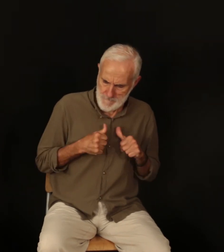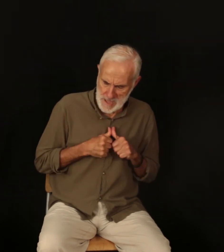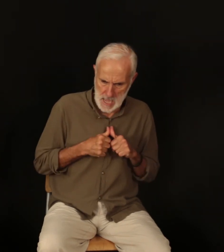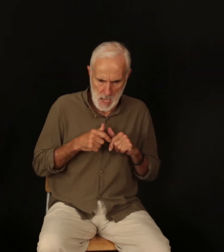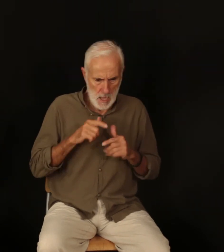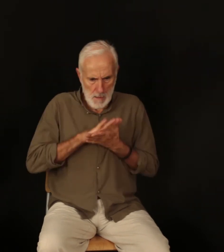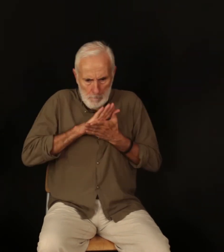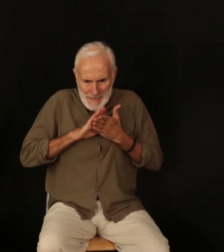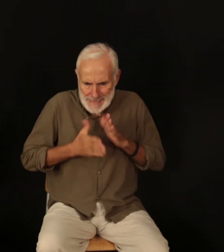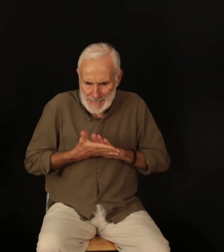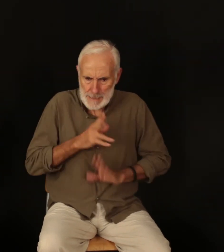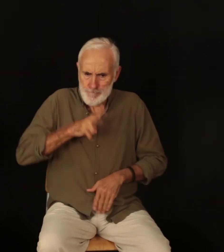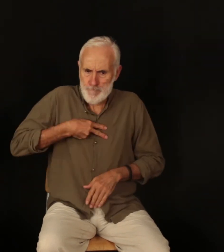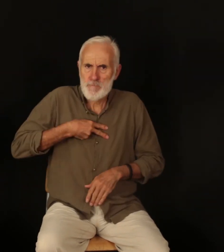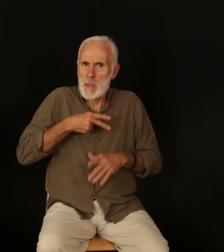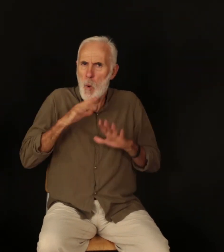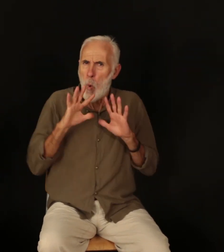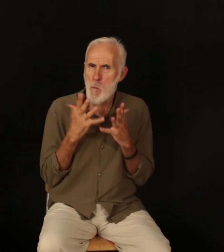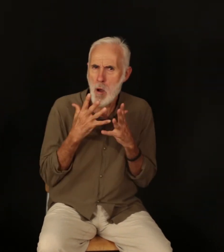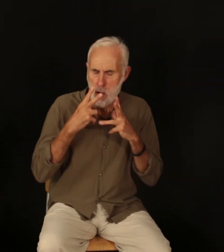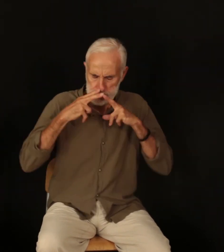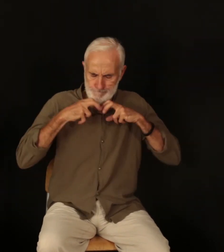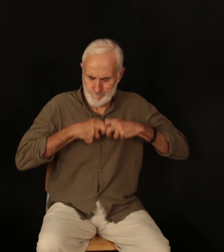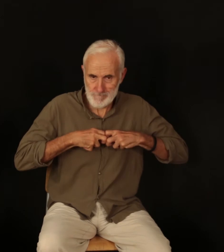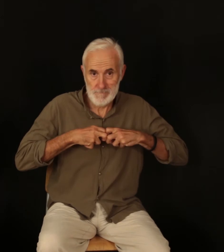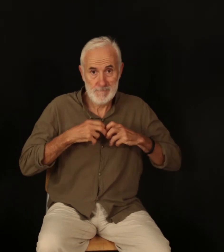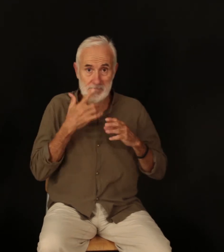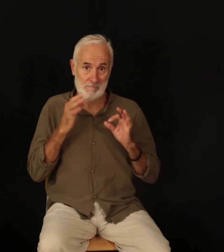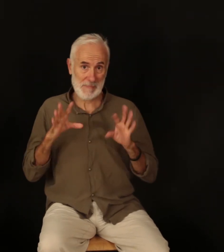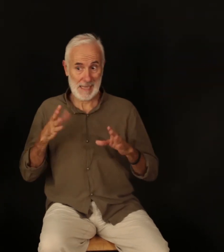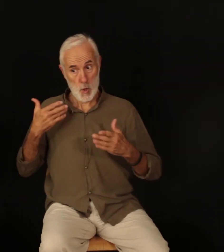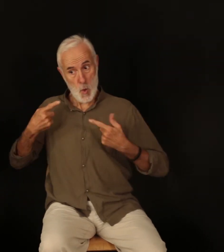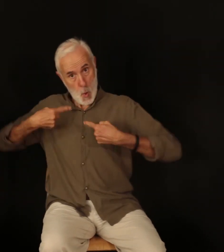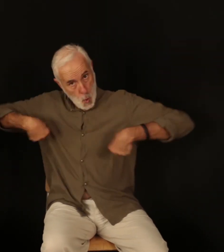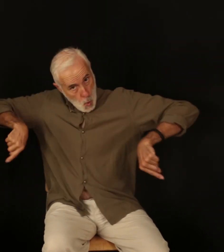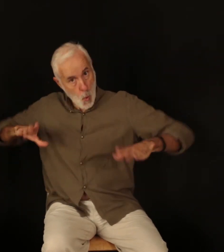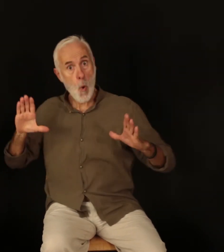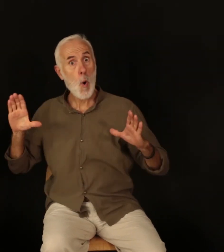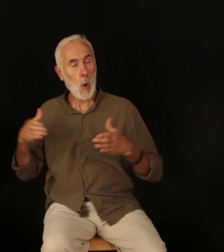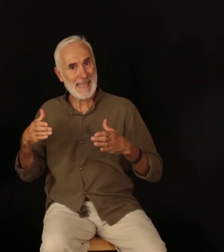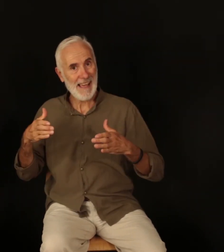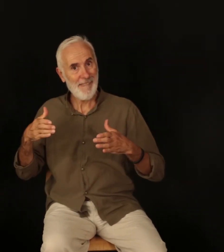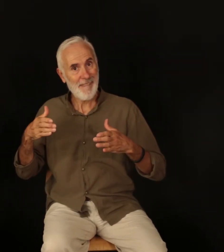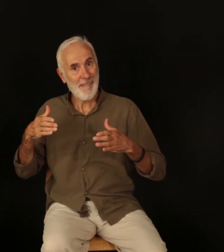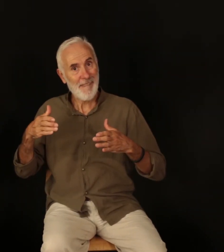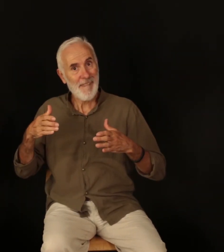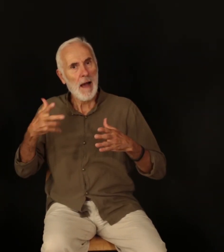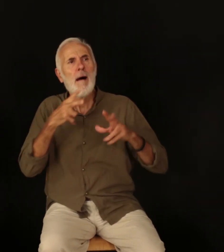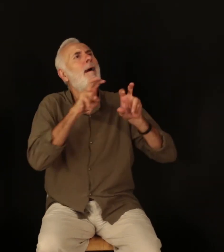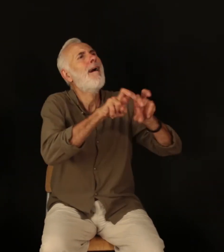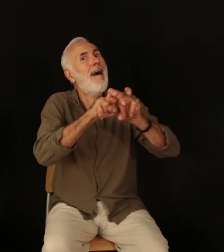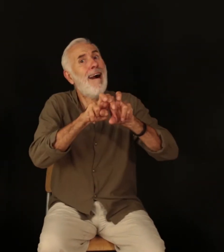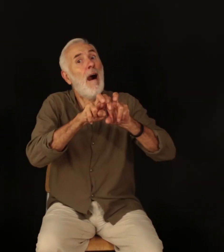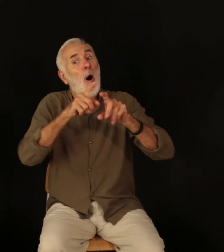Et c'est ce que le collectif a fait, avec un mini-dossier à l'intérieur d'auto-enquête sur les pratiques du